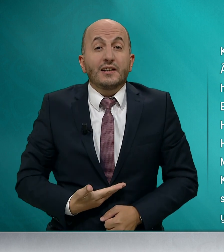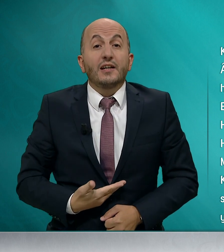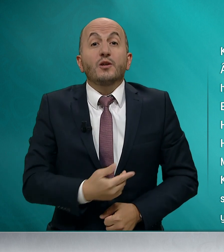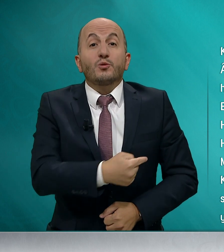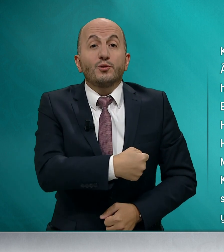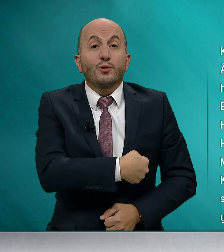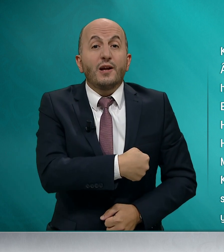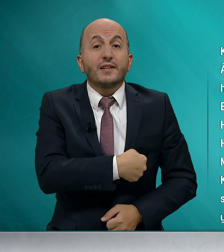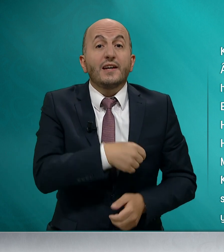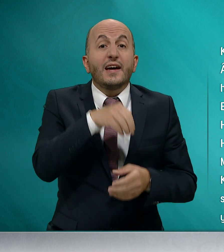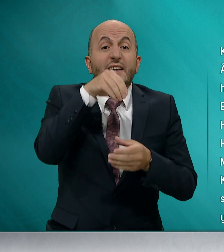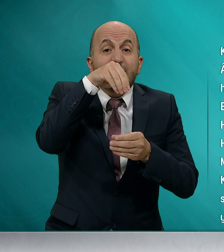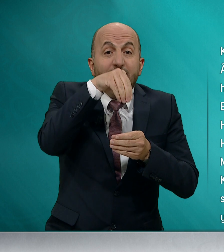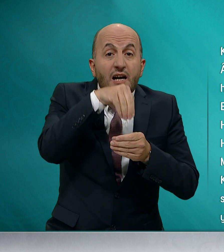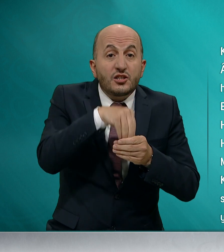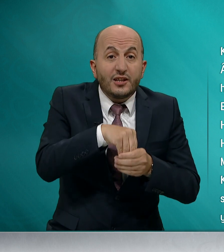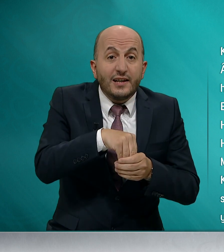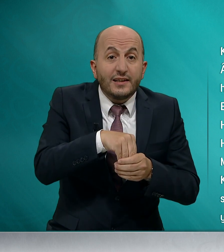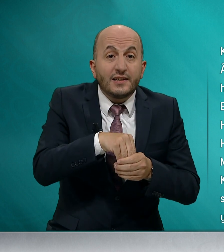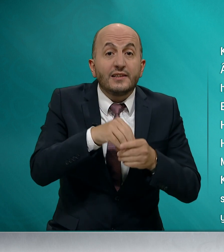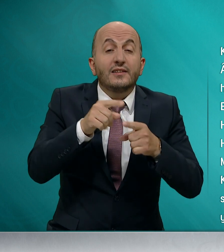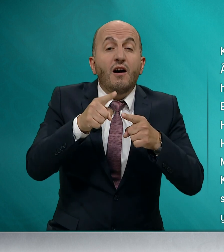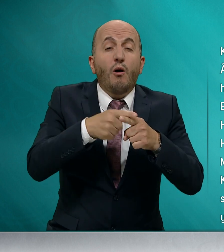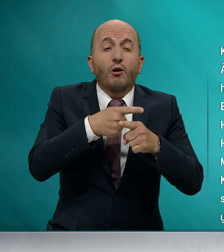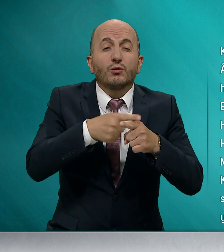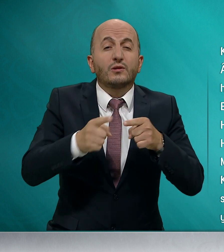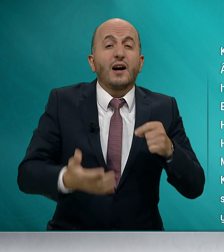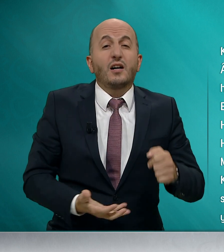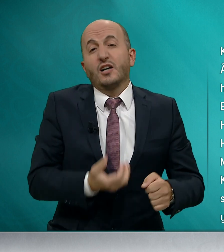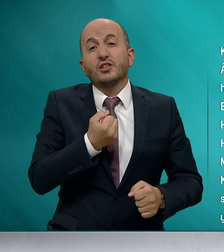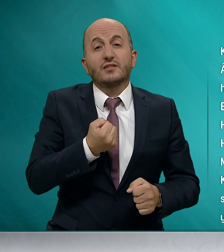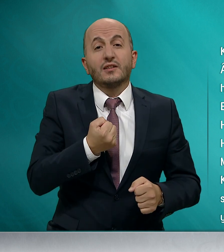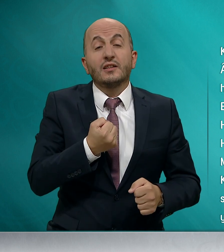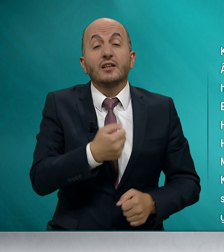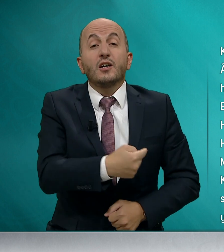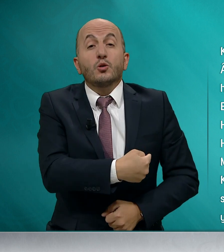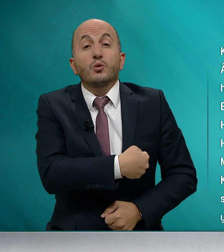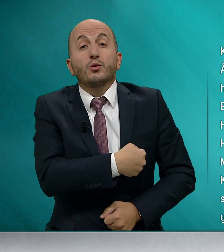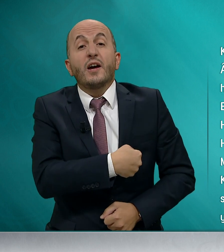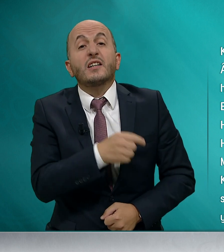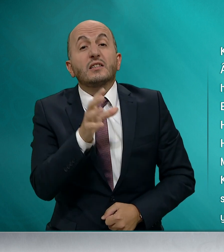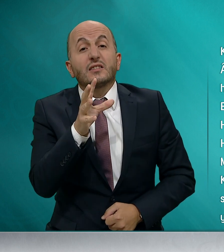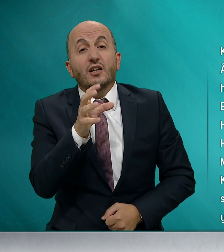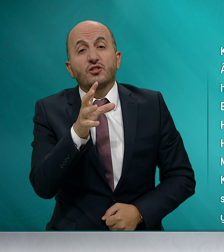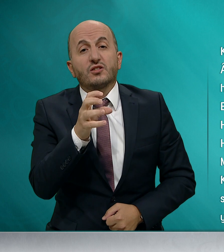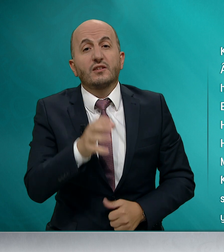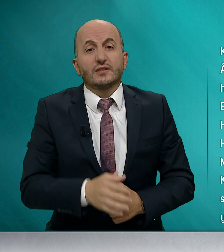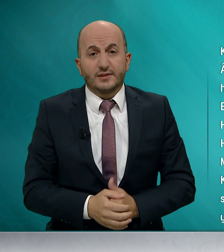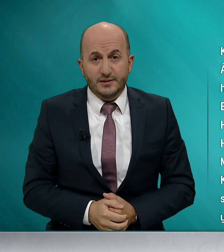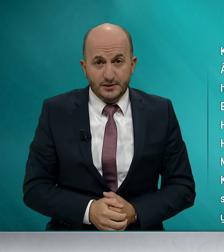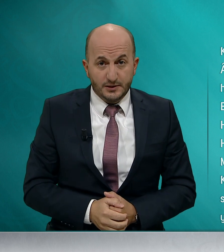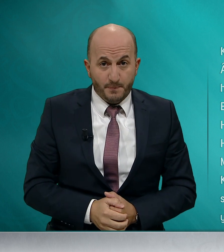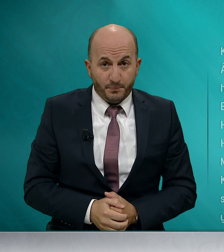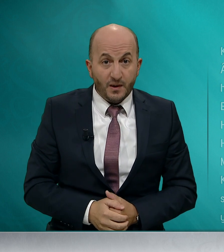sevgisini gönüllerine nakşedenlerin ortak acısı, yürek